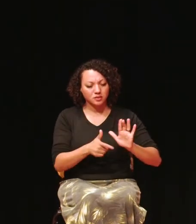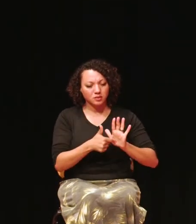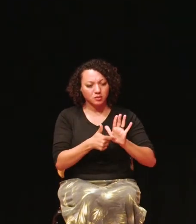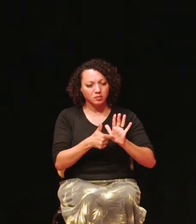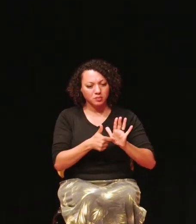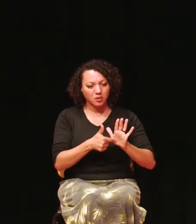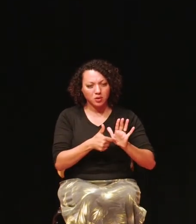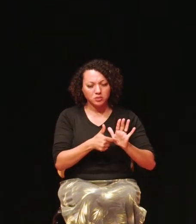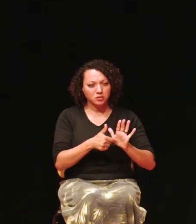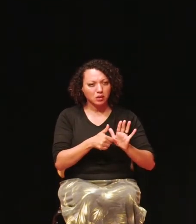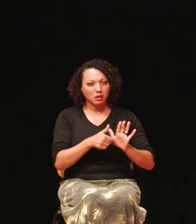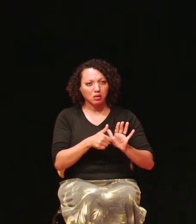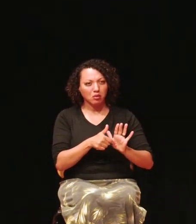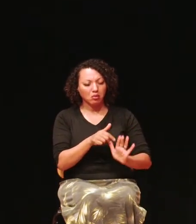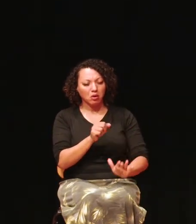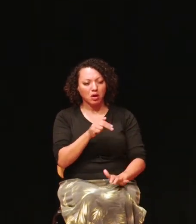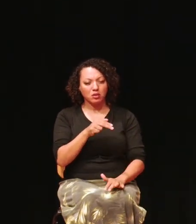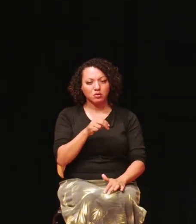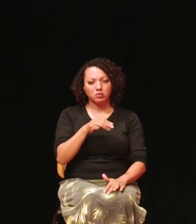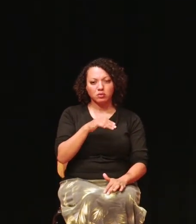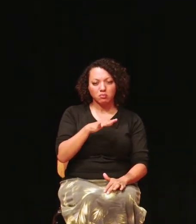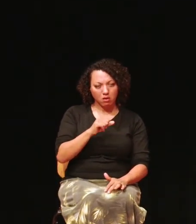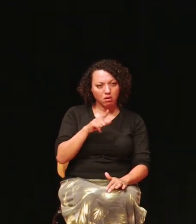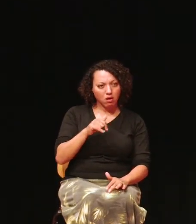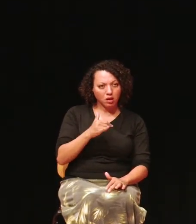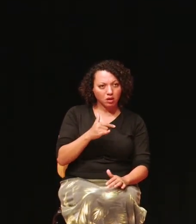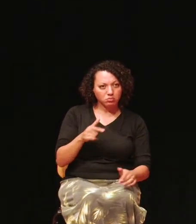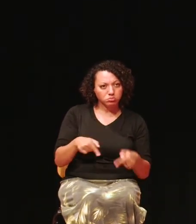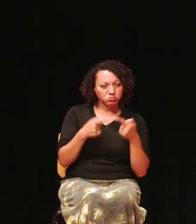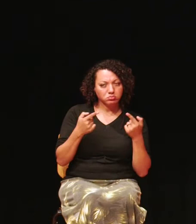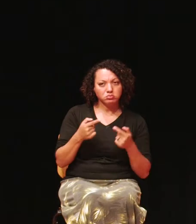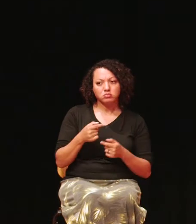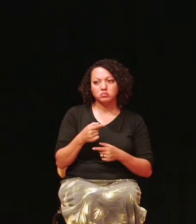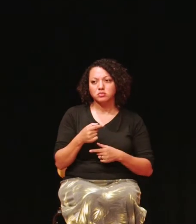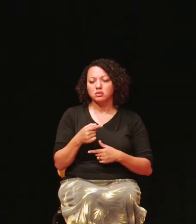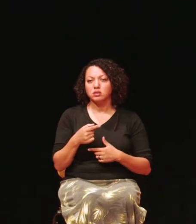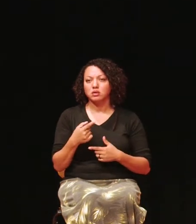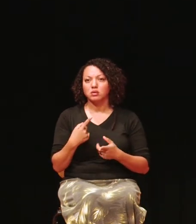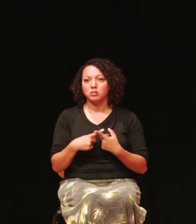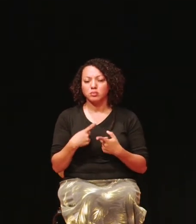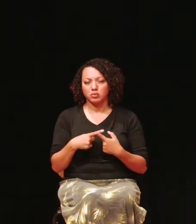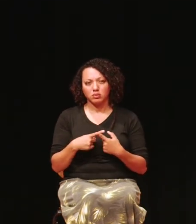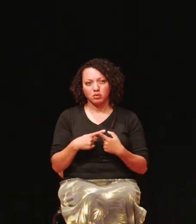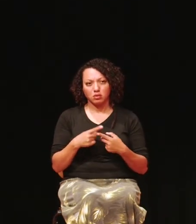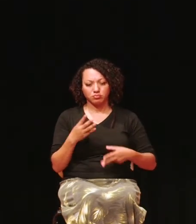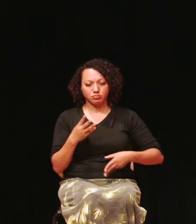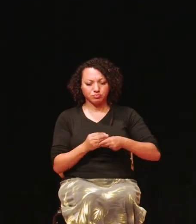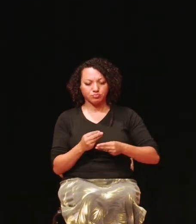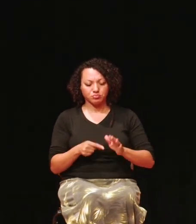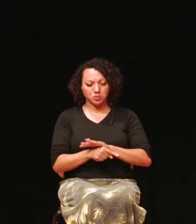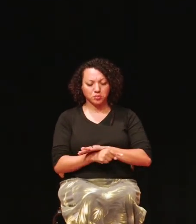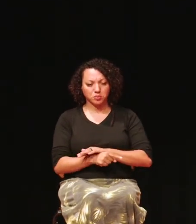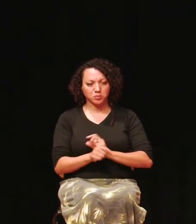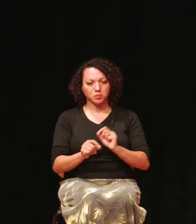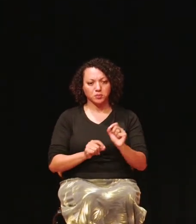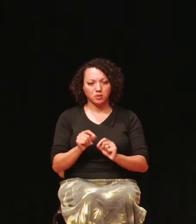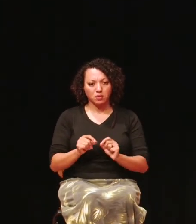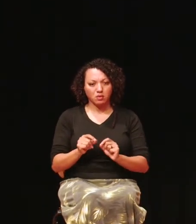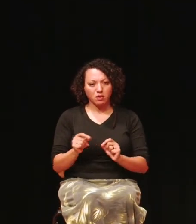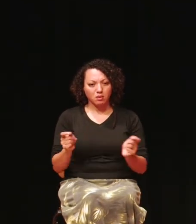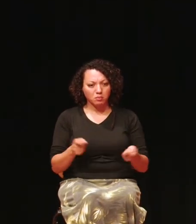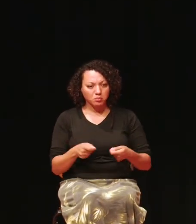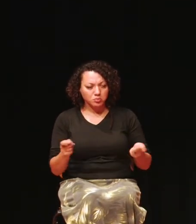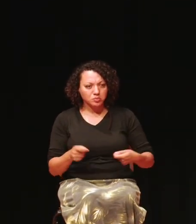parecem anônimas. Isso é uma coincidência? E, linkando com essa pergunta, uma outra que é